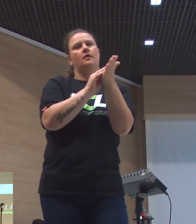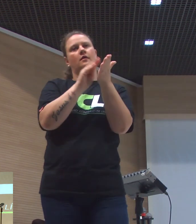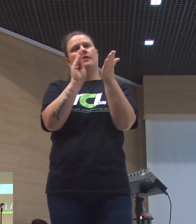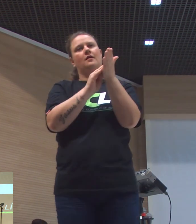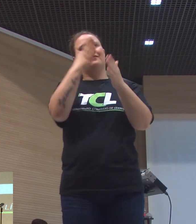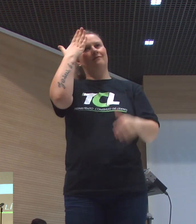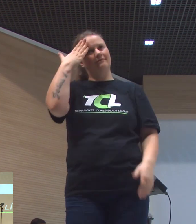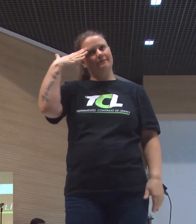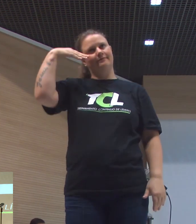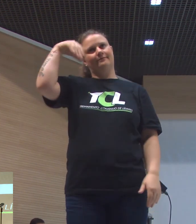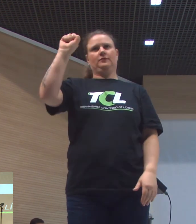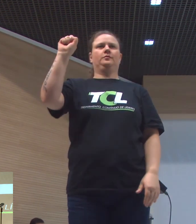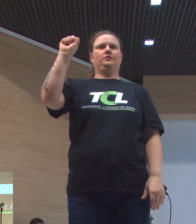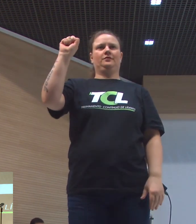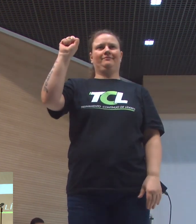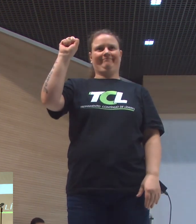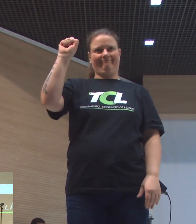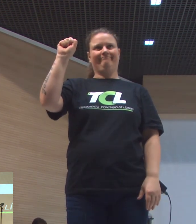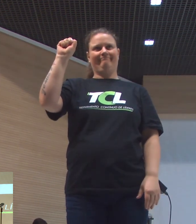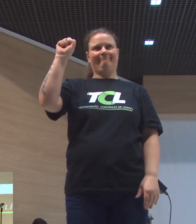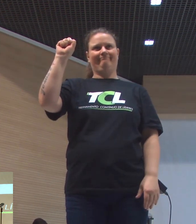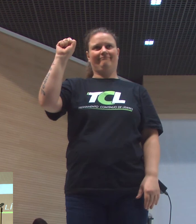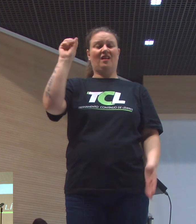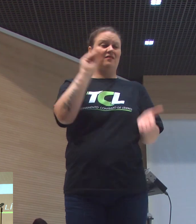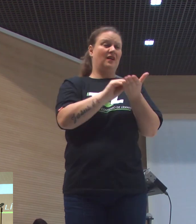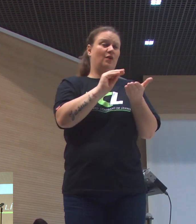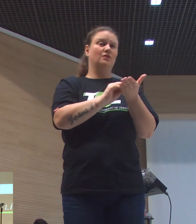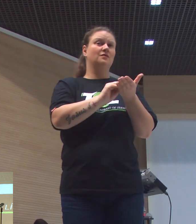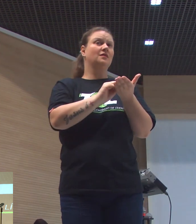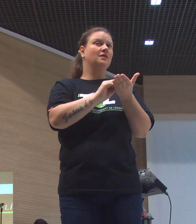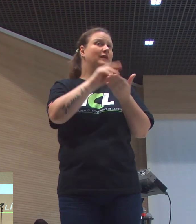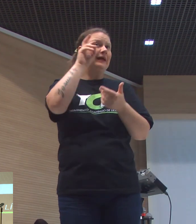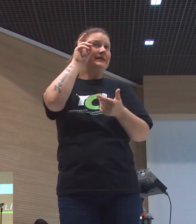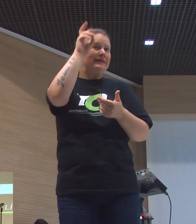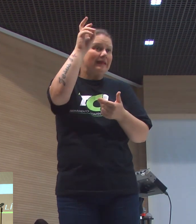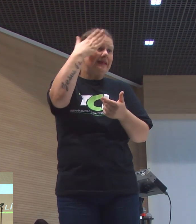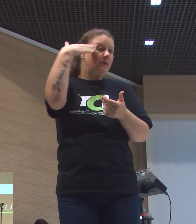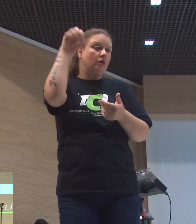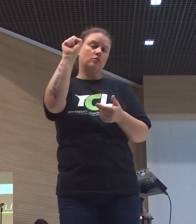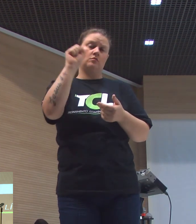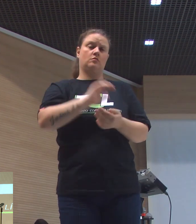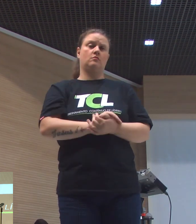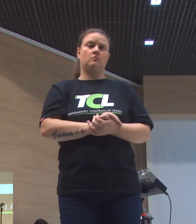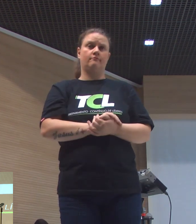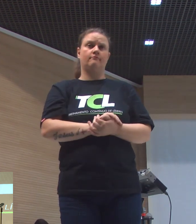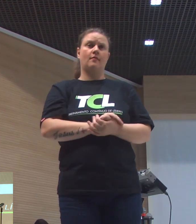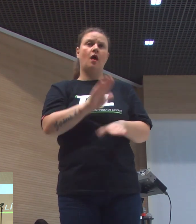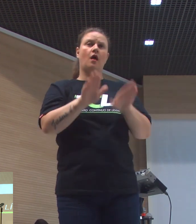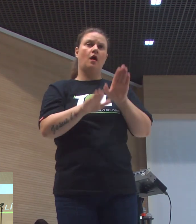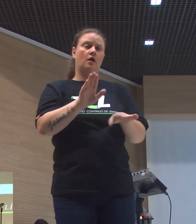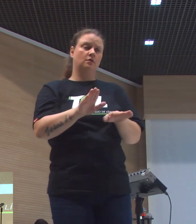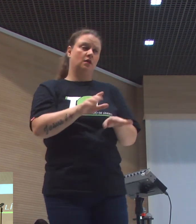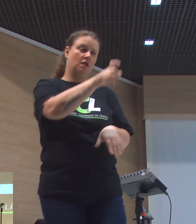e não por causa da justiça. Às vezes vê alguém que está com uma